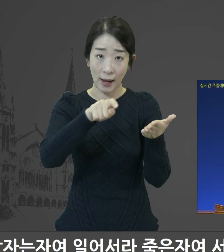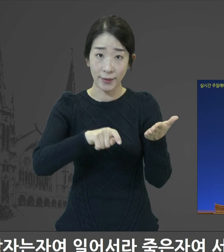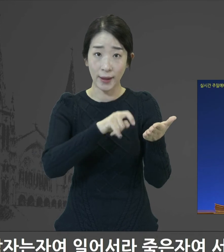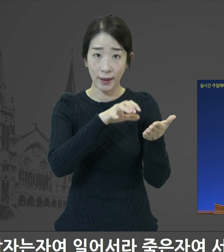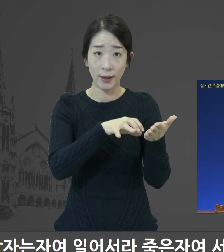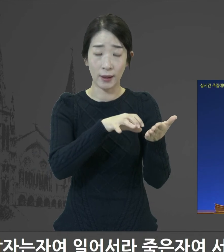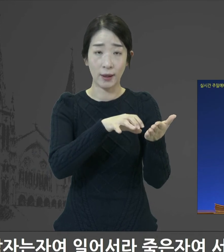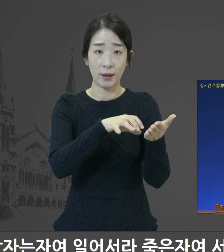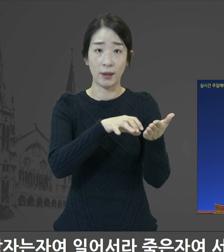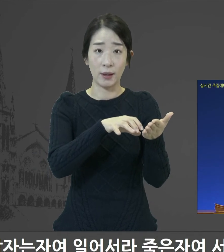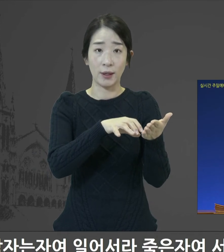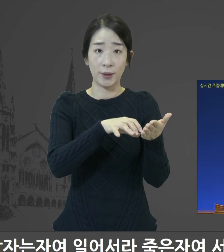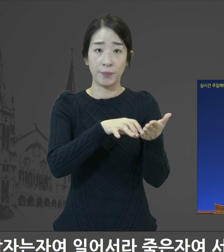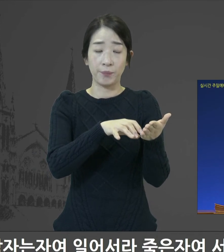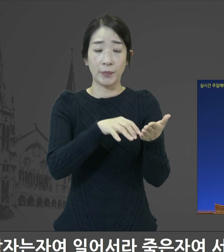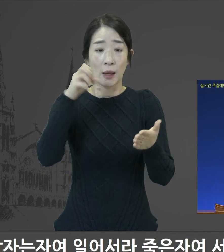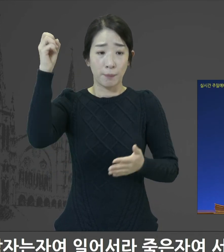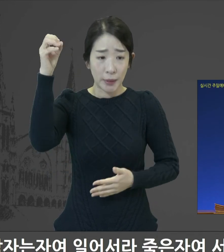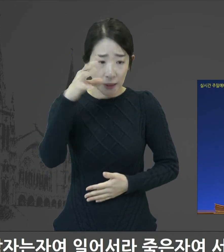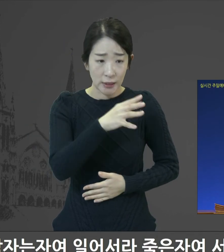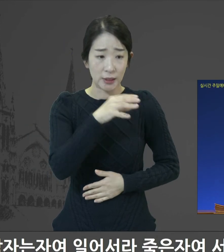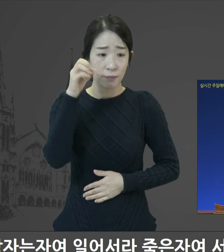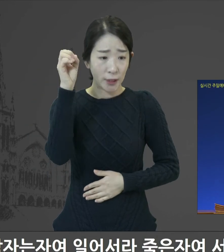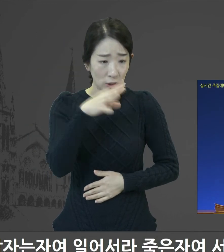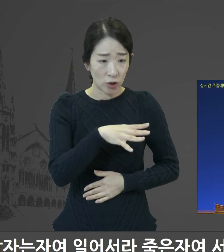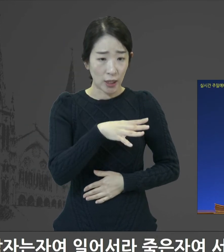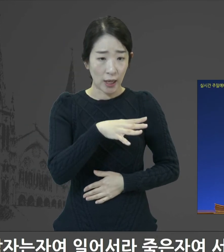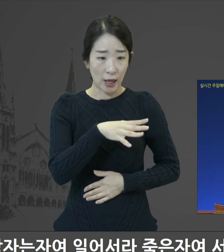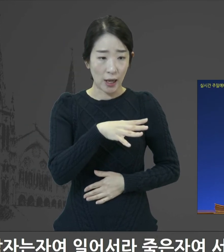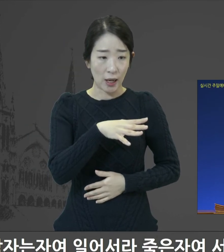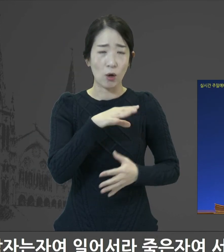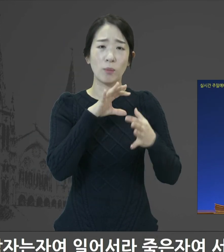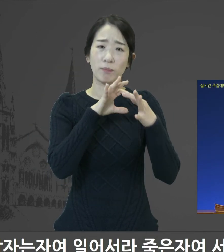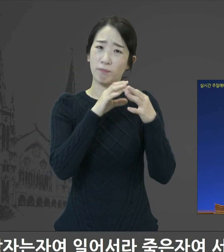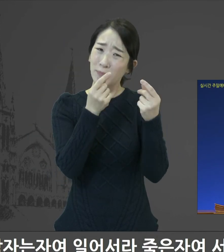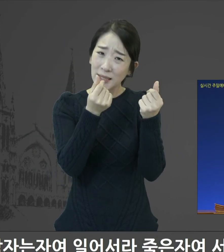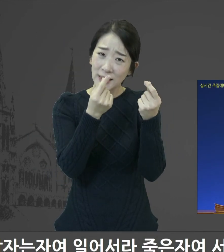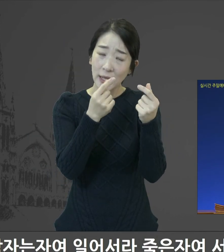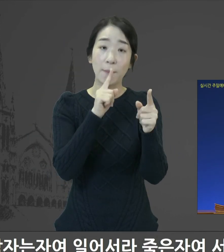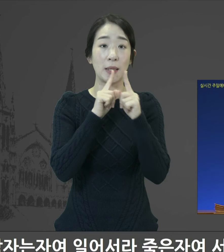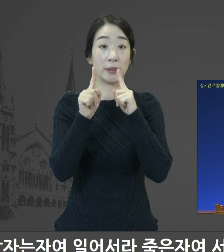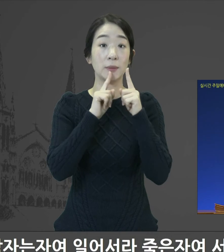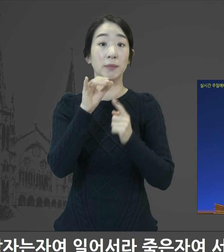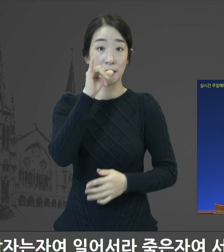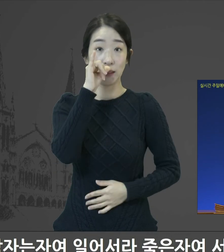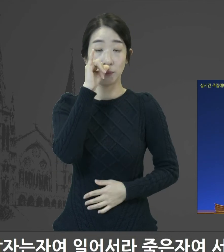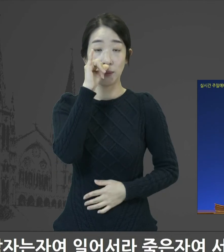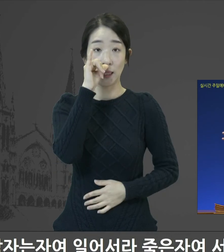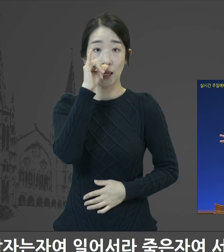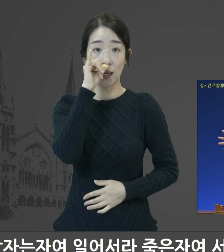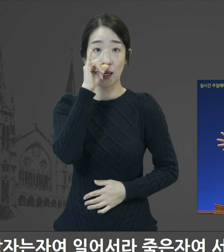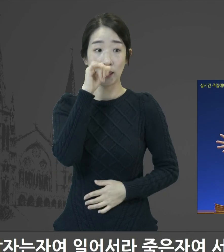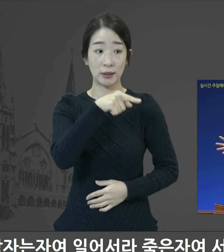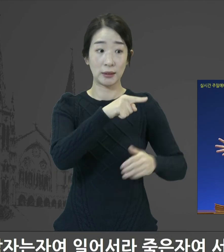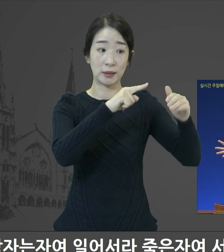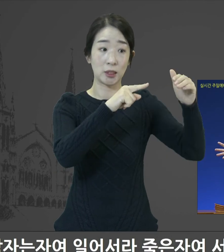깨어나라, 특별한 빛이 비추어 주시리라, 이런 말씀은 있어요. 그러니까 구약의 그런 내용들을 쭉